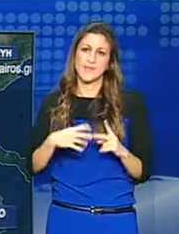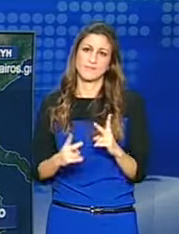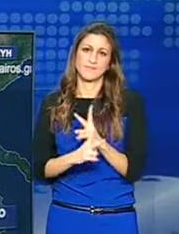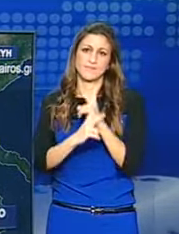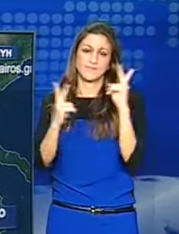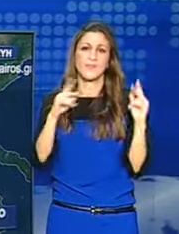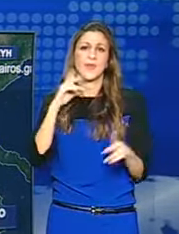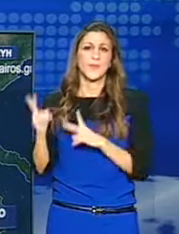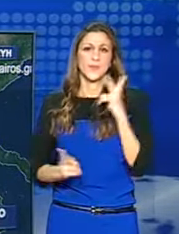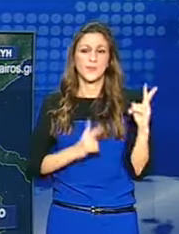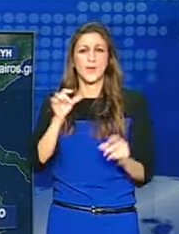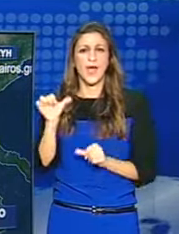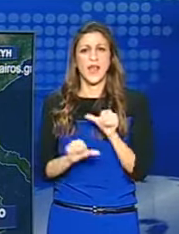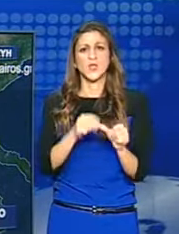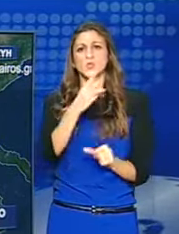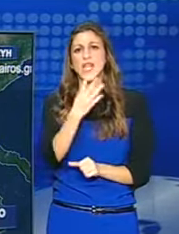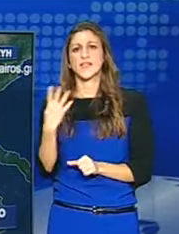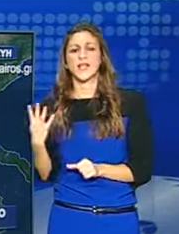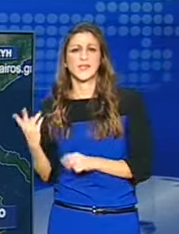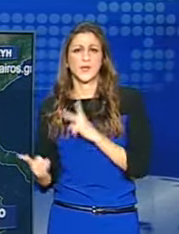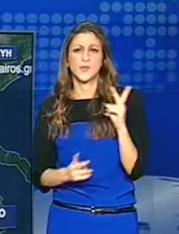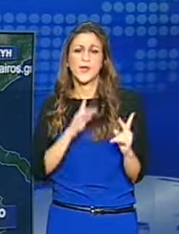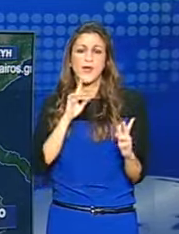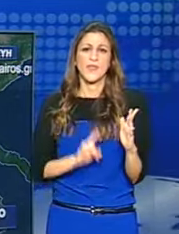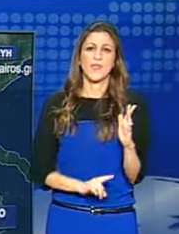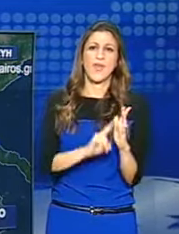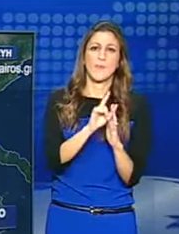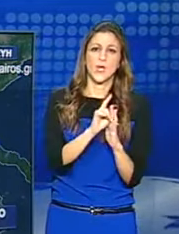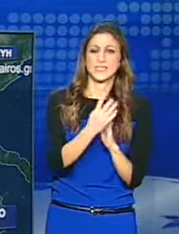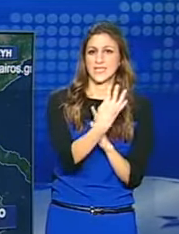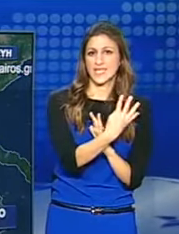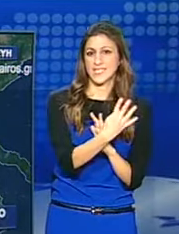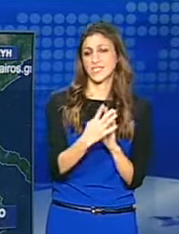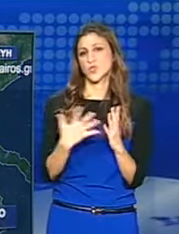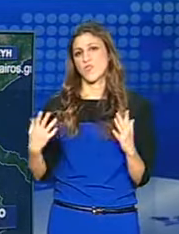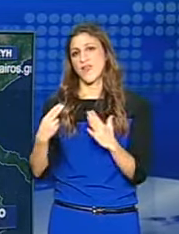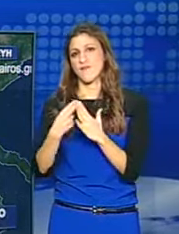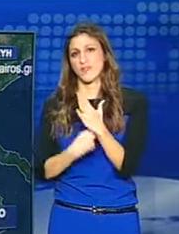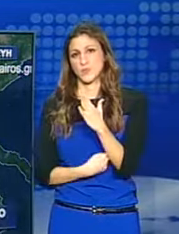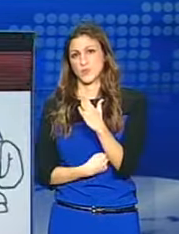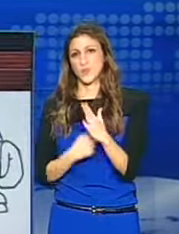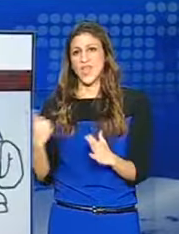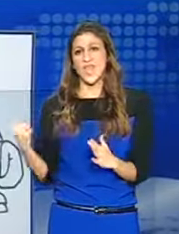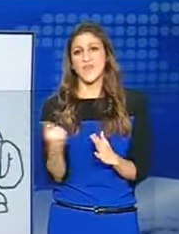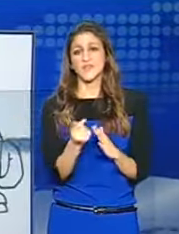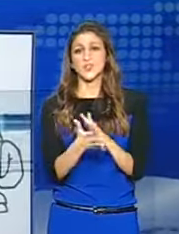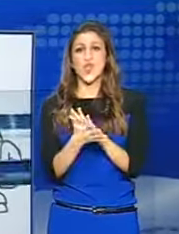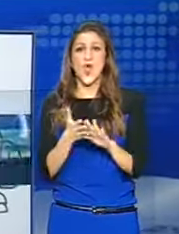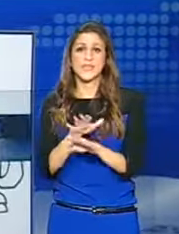άνεμοι θα πνέουν μεταβλητή 3 με 4 μποφόρ και η θερμοκρασία θα κυμανθεί από 4 έως 10° c στο σημείο αυτό ου βελτίω στη νοηματική